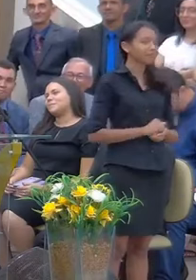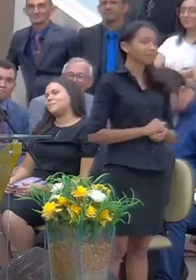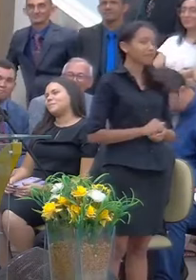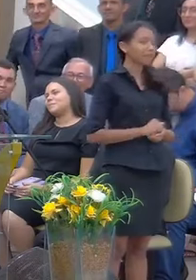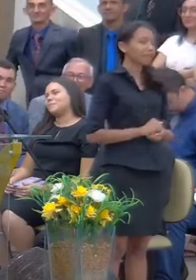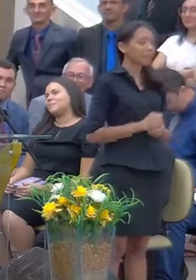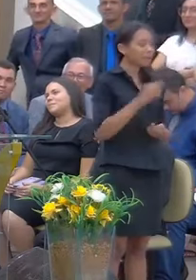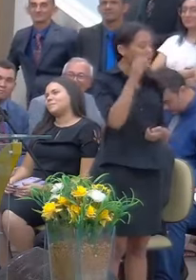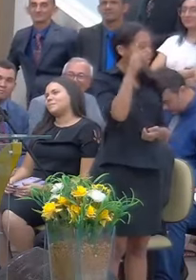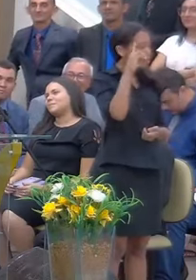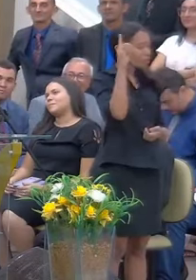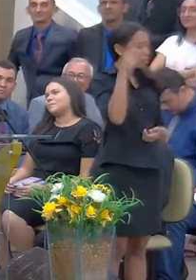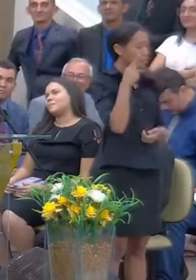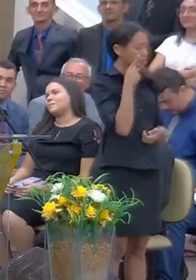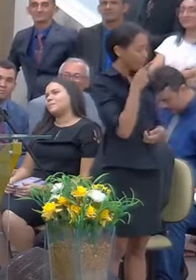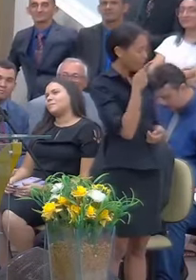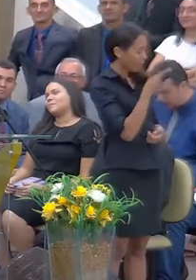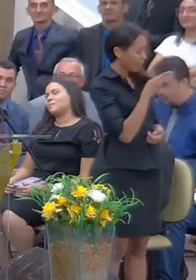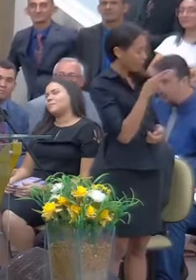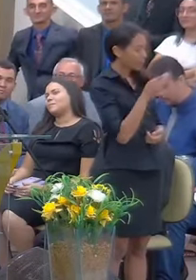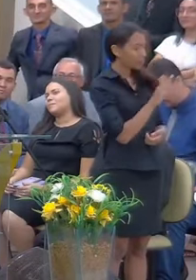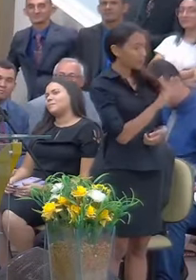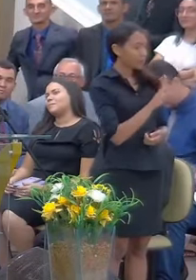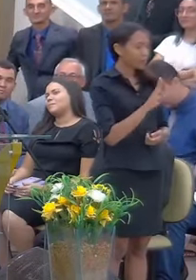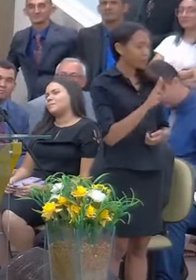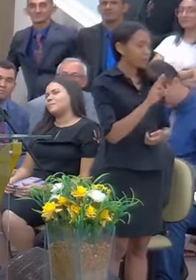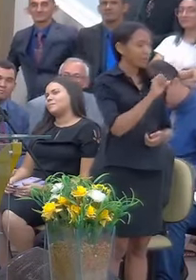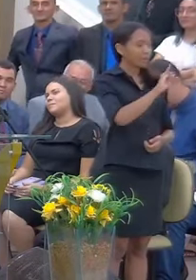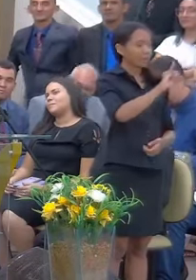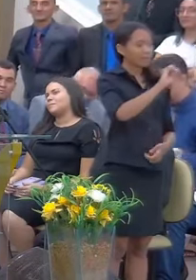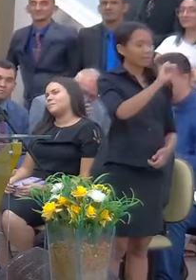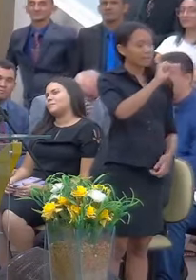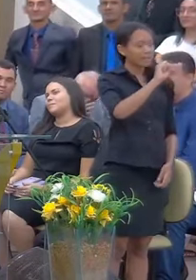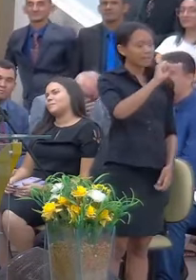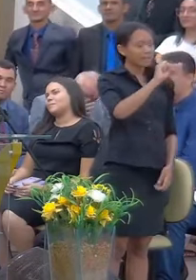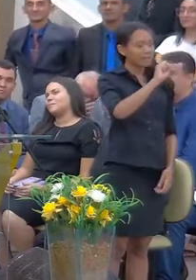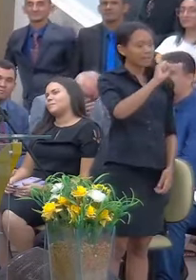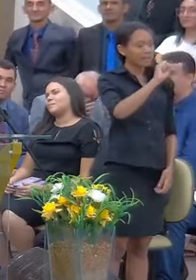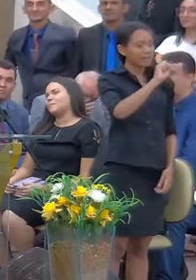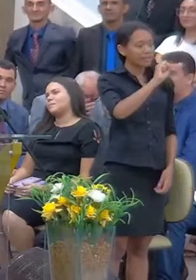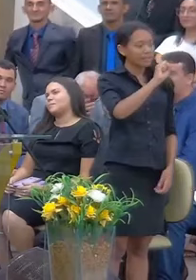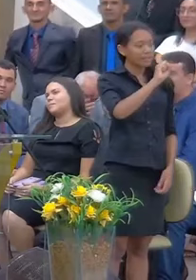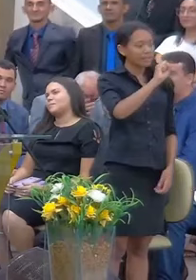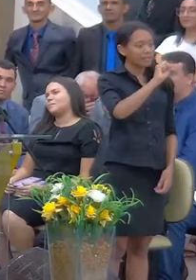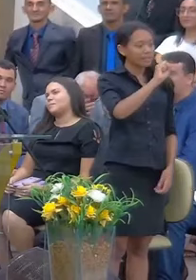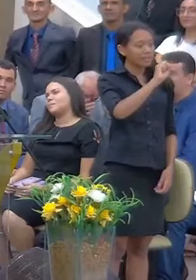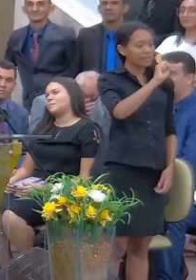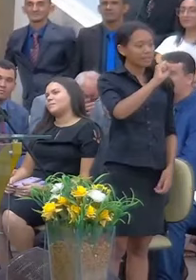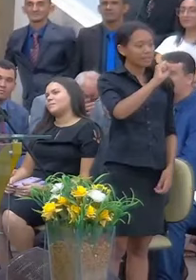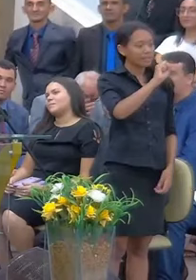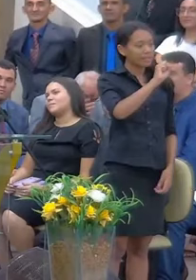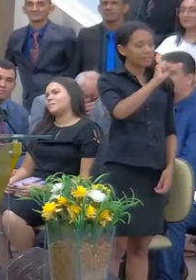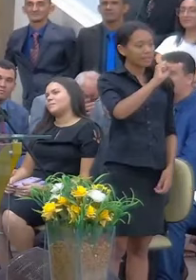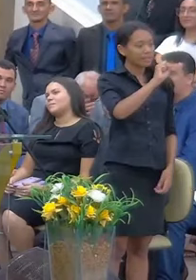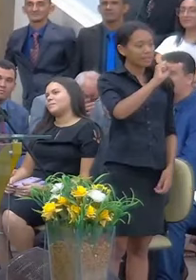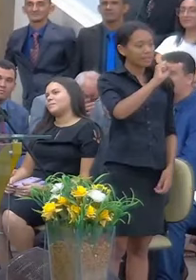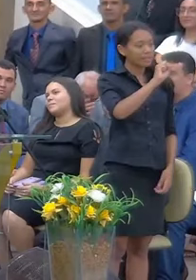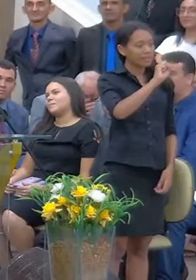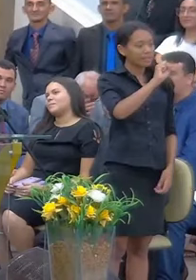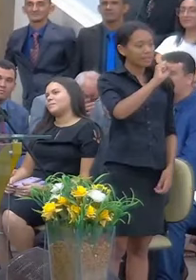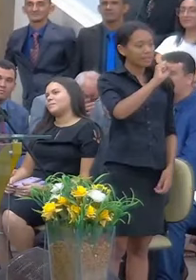o nome do menino é Tissahak. Ou seja, o nome do menino é Isaac. Isaac quer dizer o quê? Pronto, era riso do